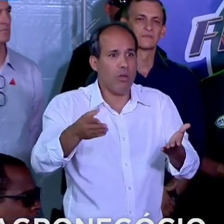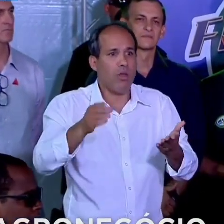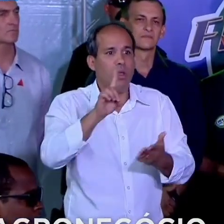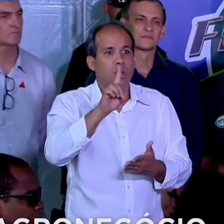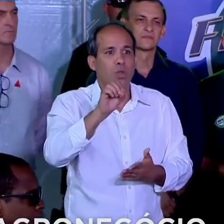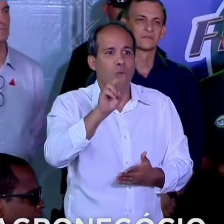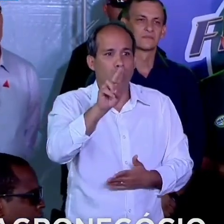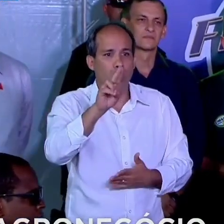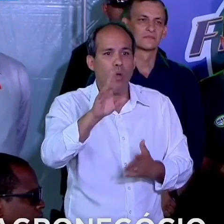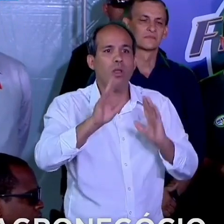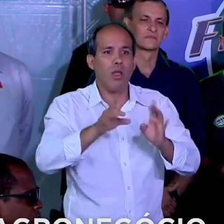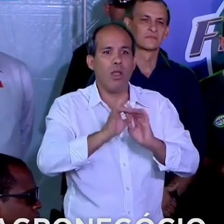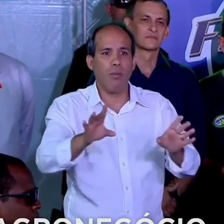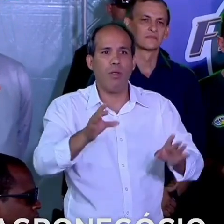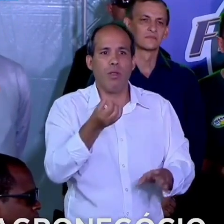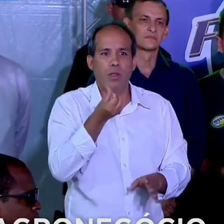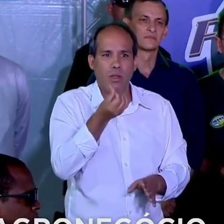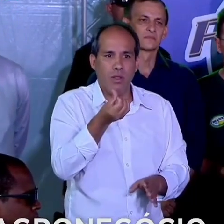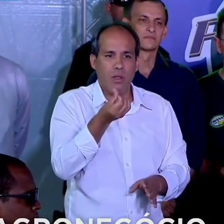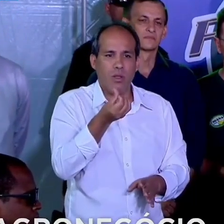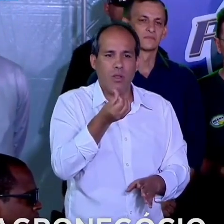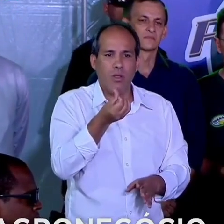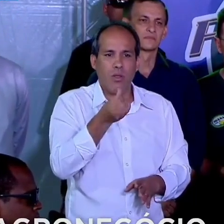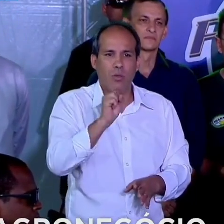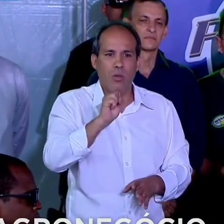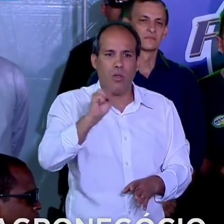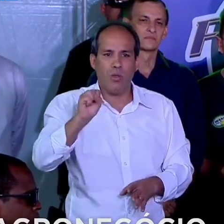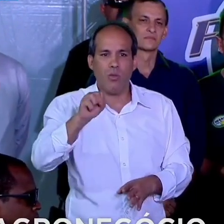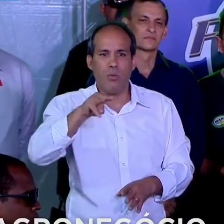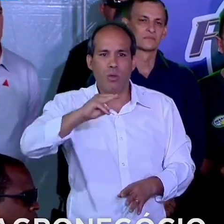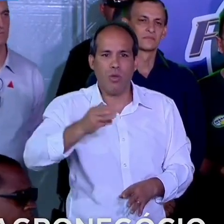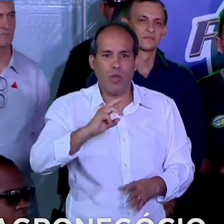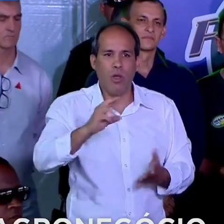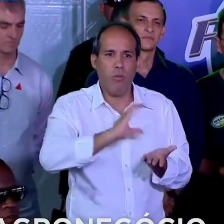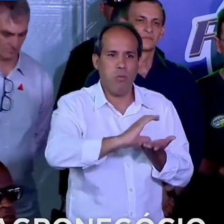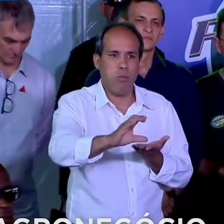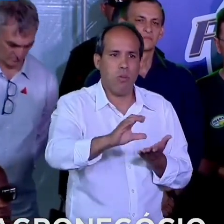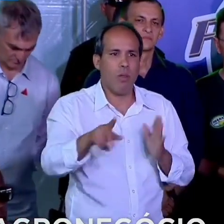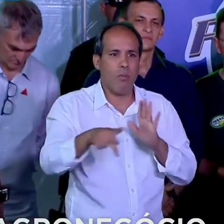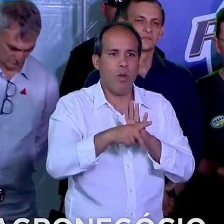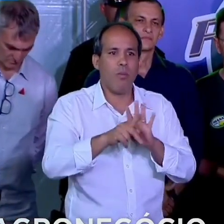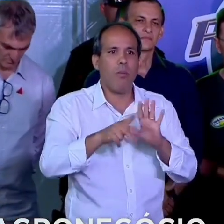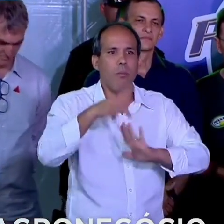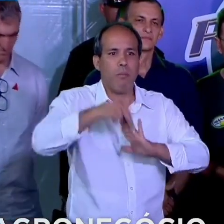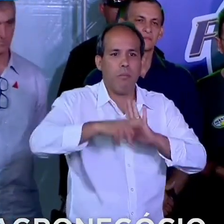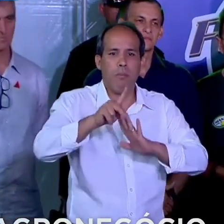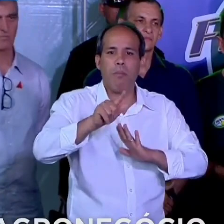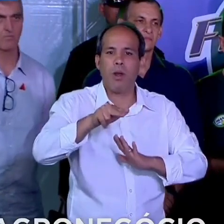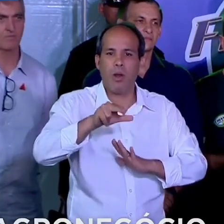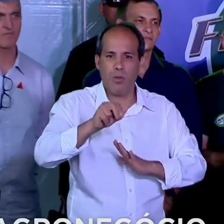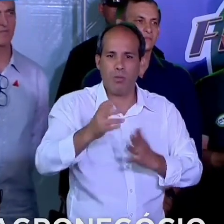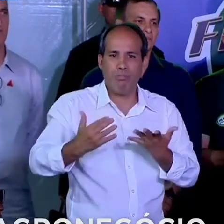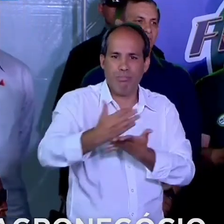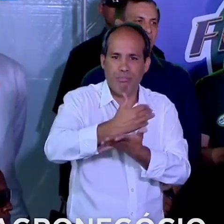liberamos 968 milhões de reais para o Plano Safra 21-22.